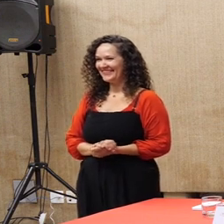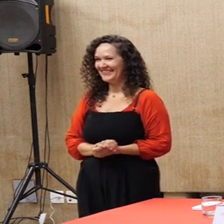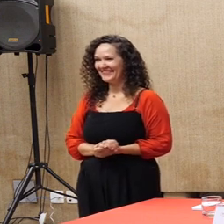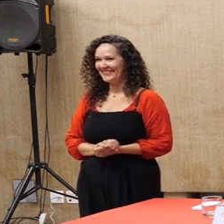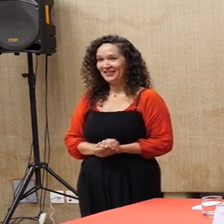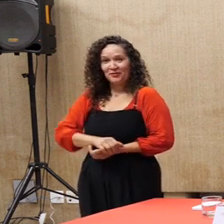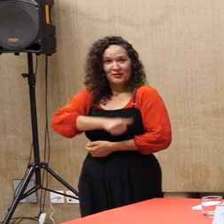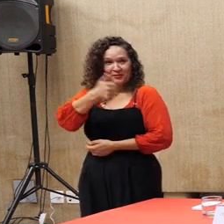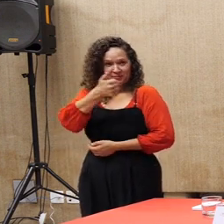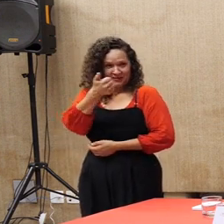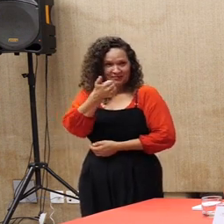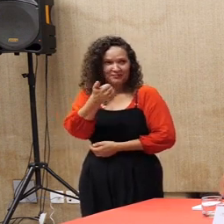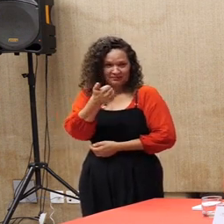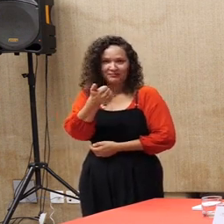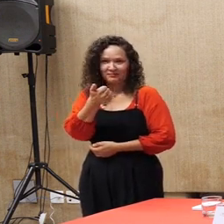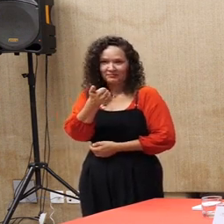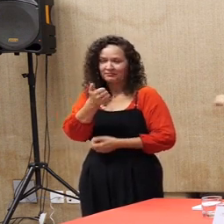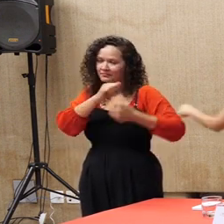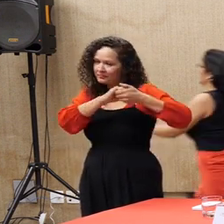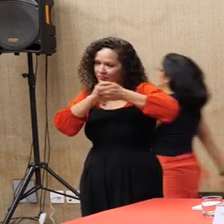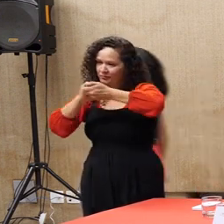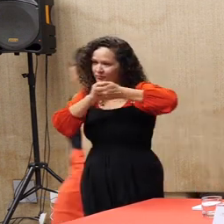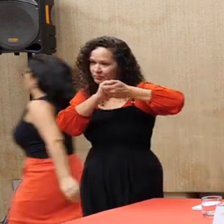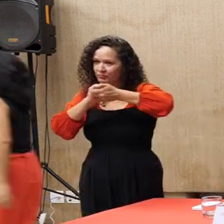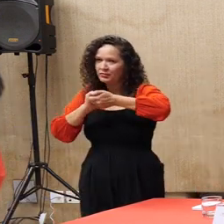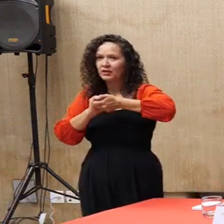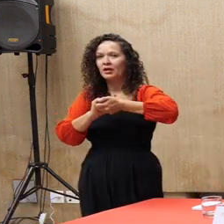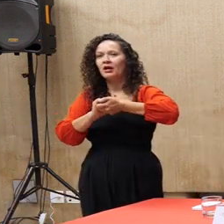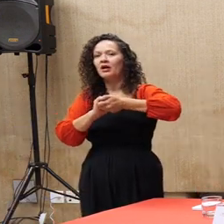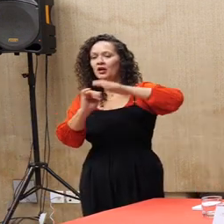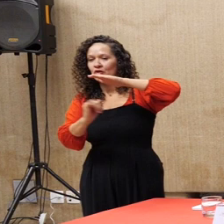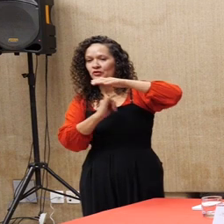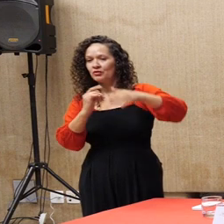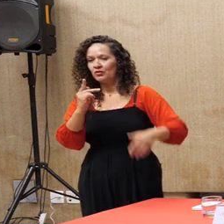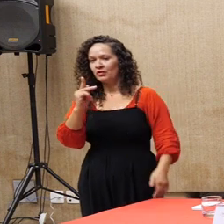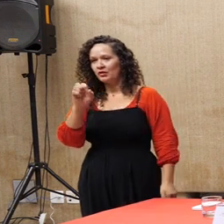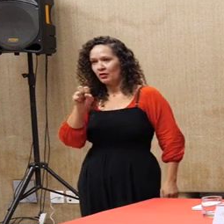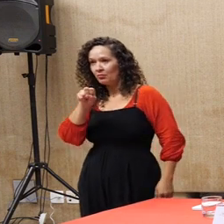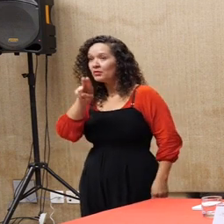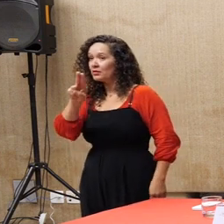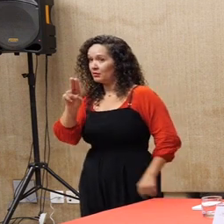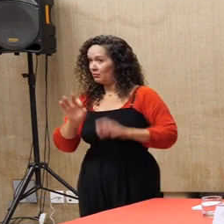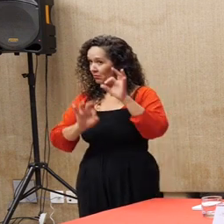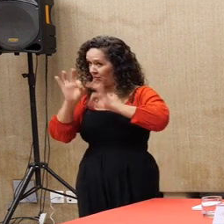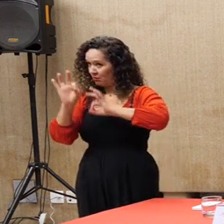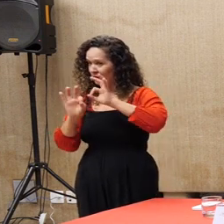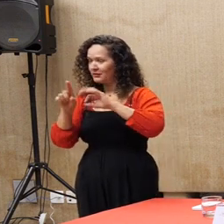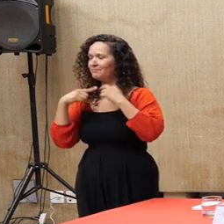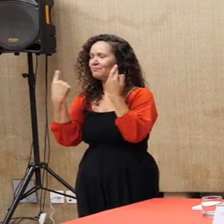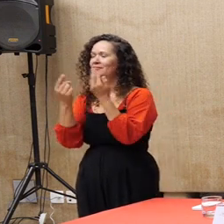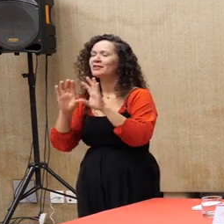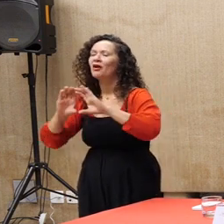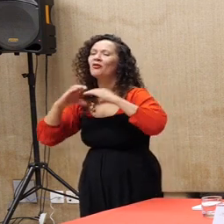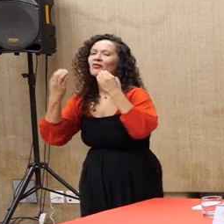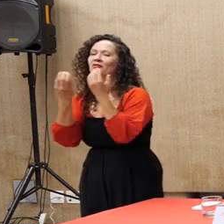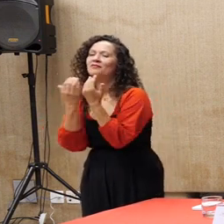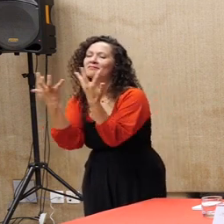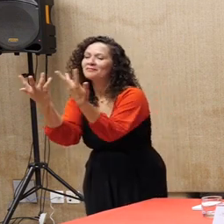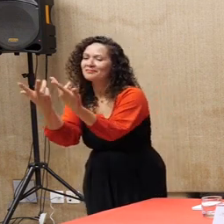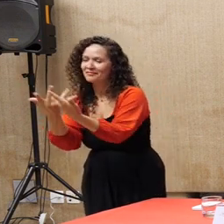Queria primeiro saudar Perseu Abramo, que está na organização dessa grande